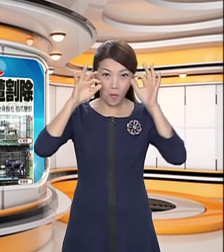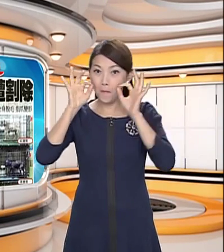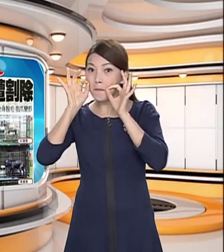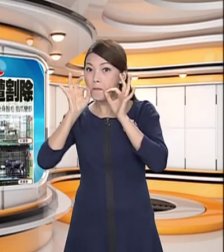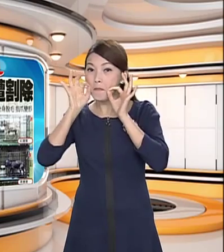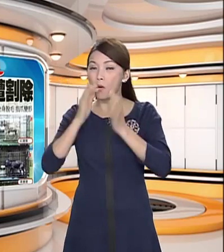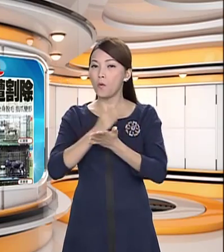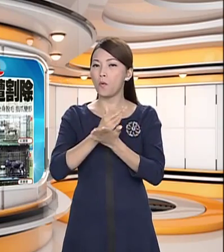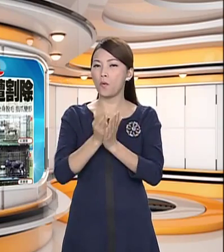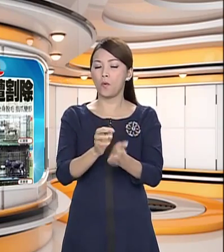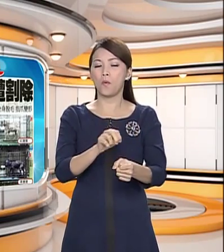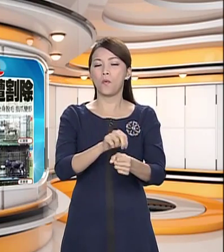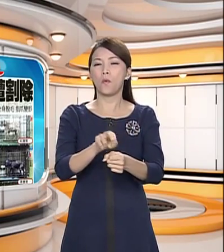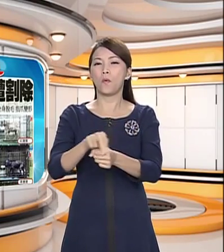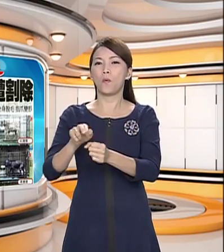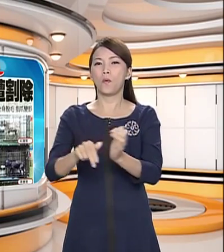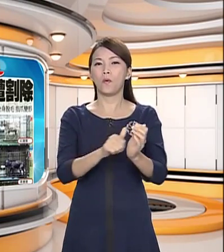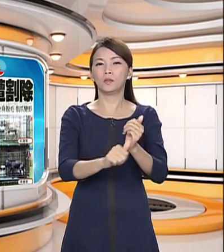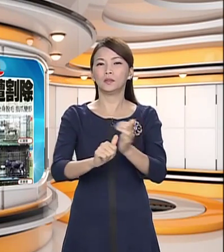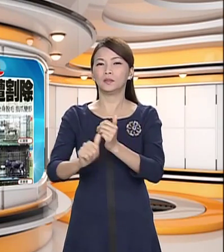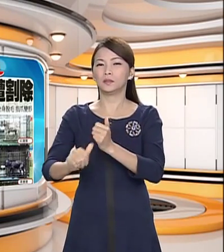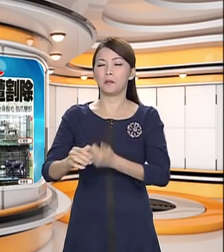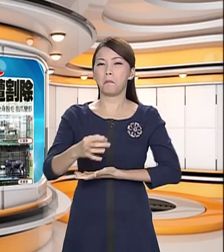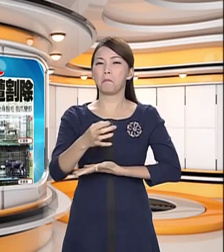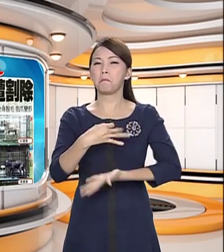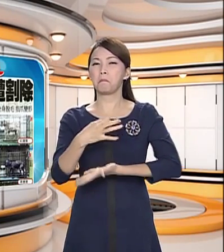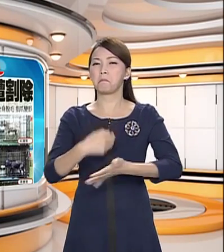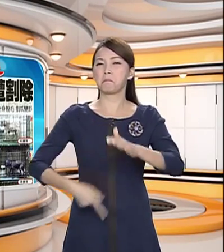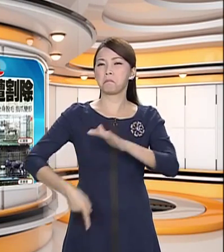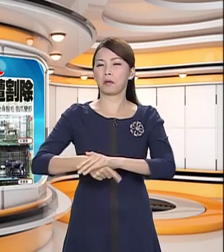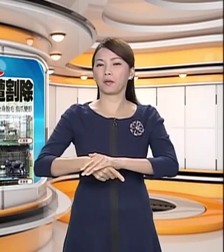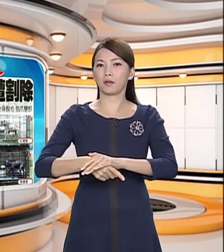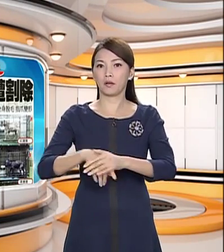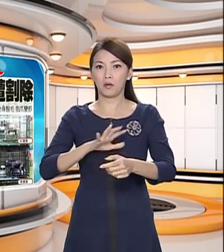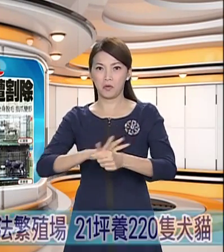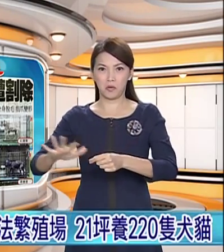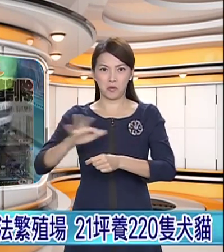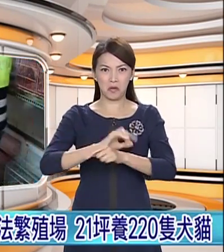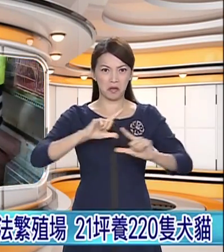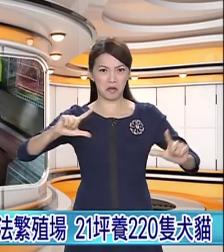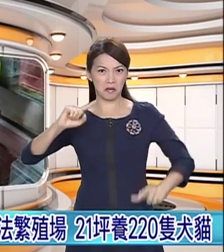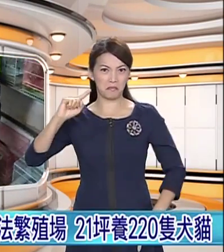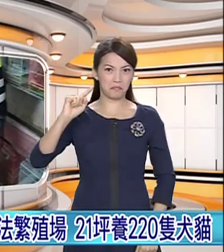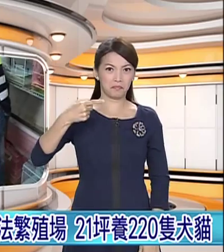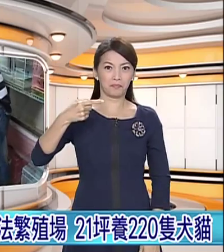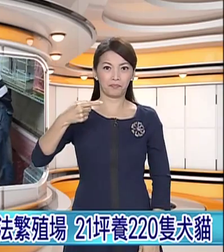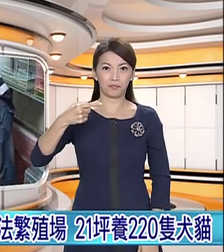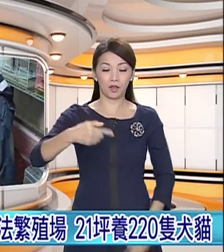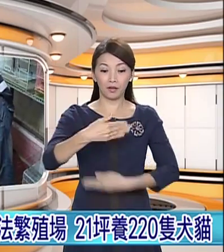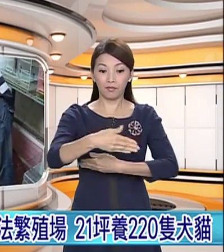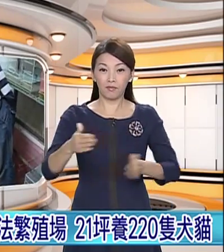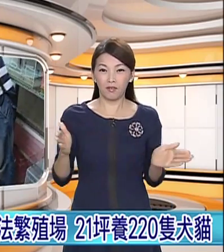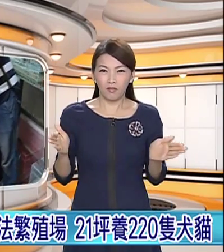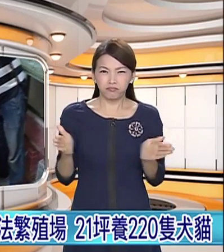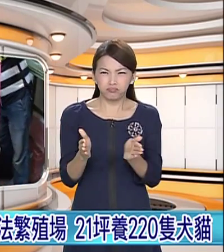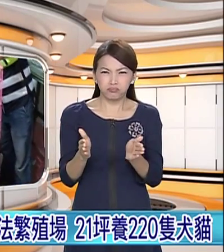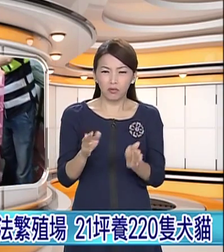宗大量非法贩卖繁殖场，在只有21坪的狭小空间里